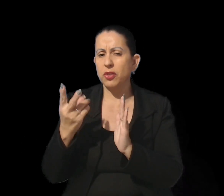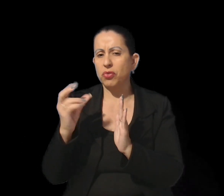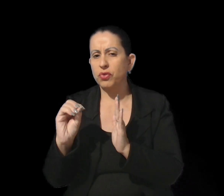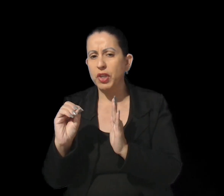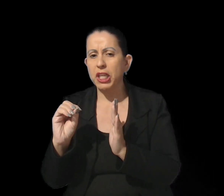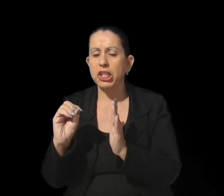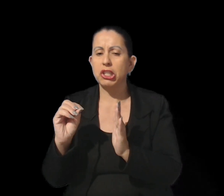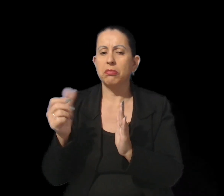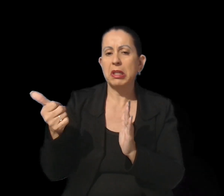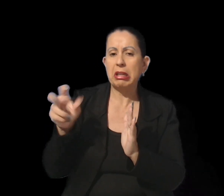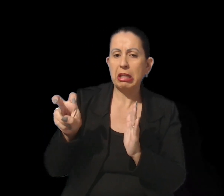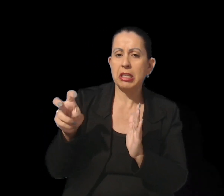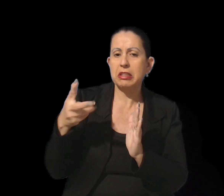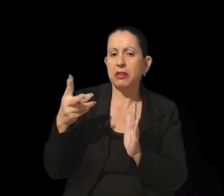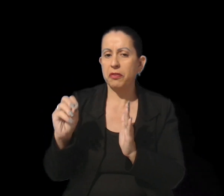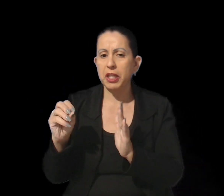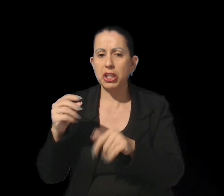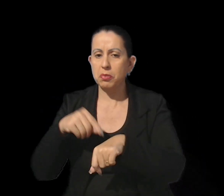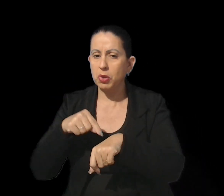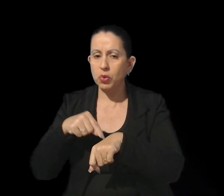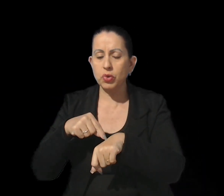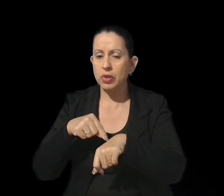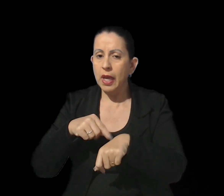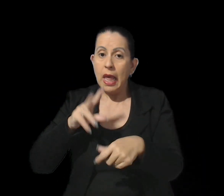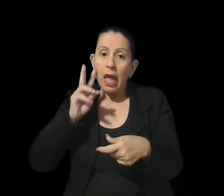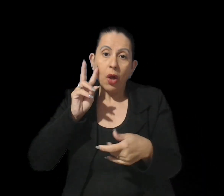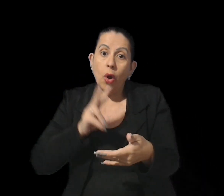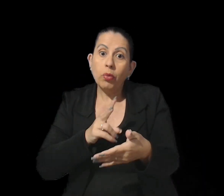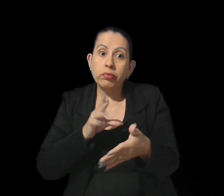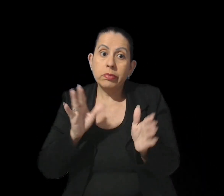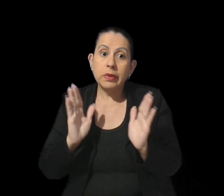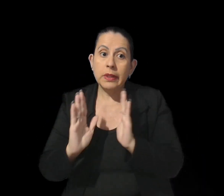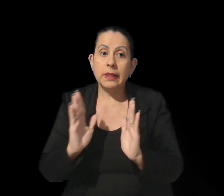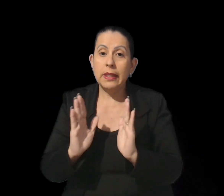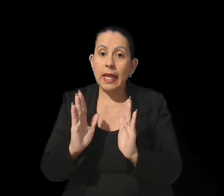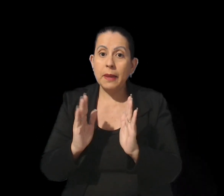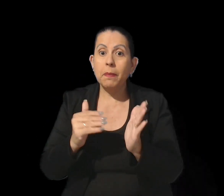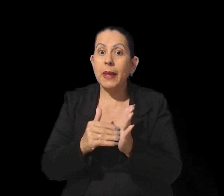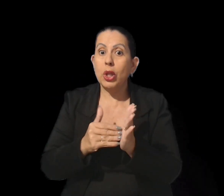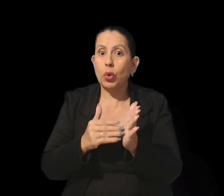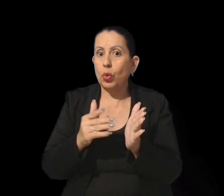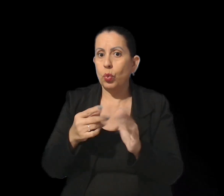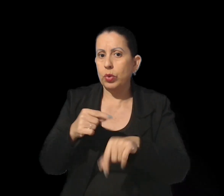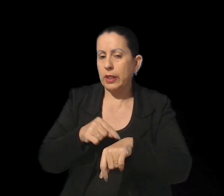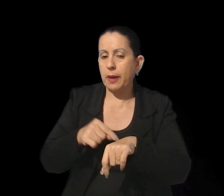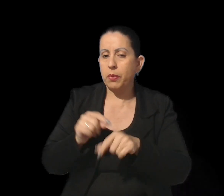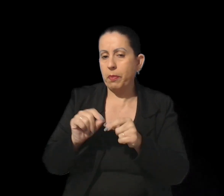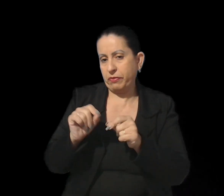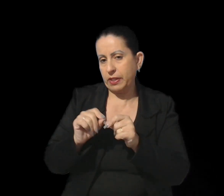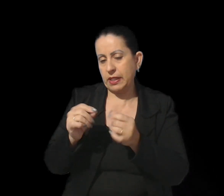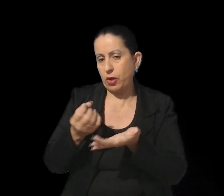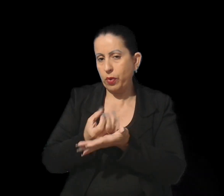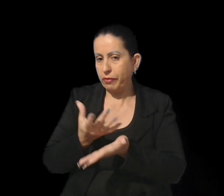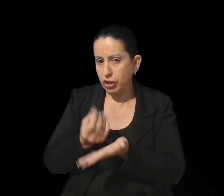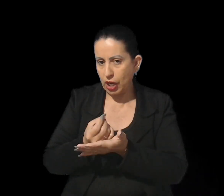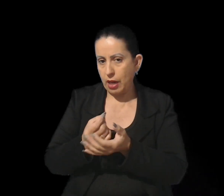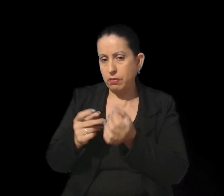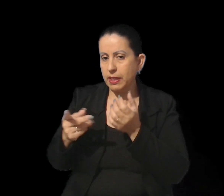uns 15, 20 minutos. Eu não delimito um tempo para fazer o evangelho, mas ali